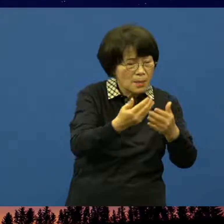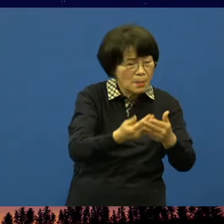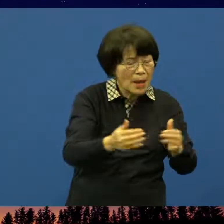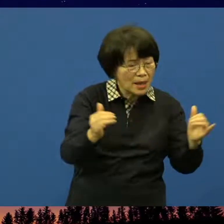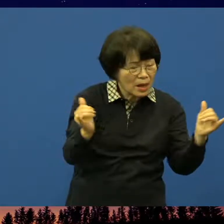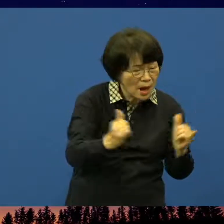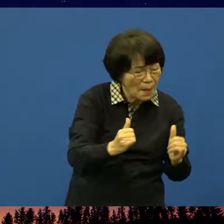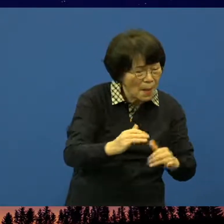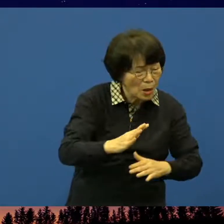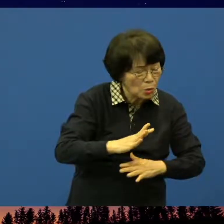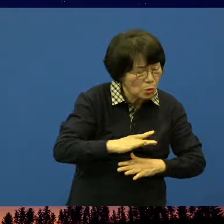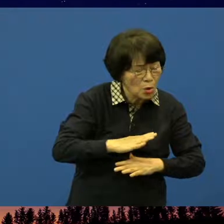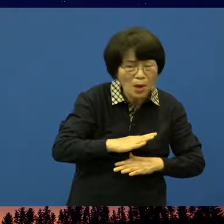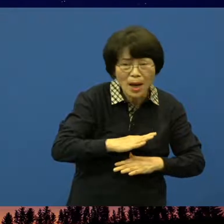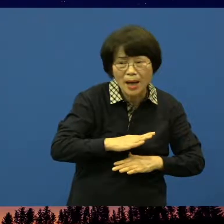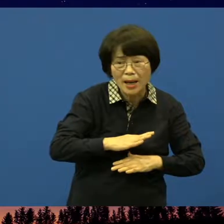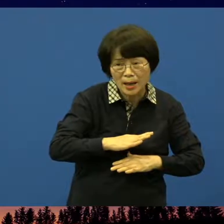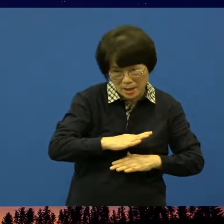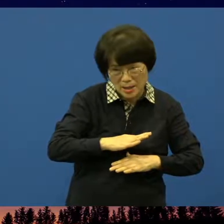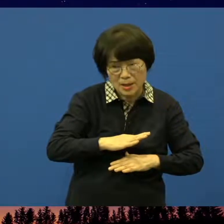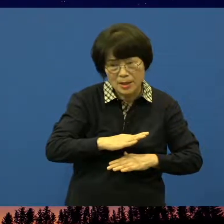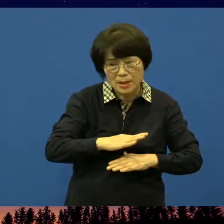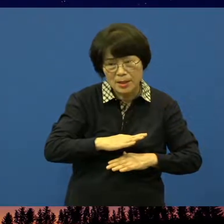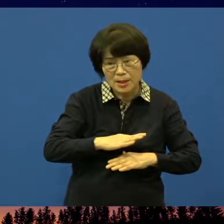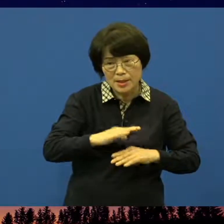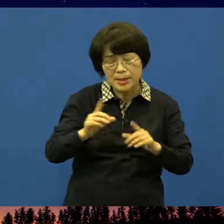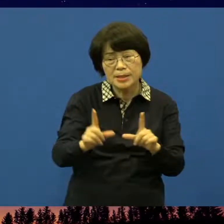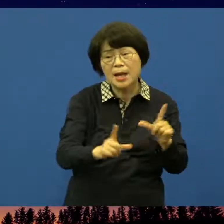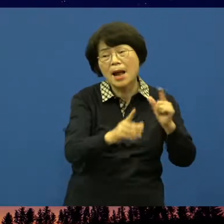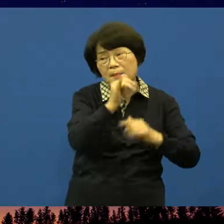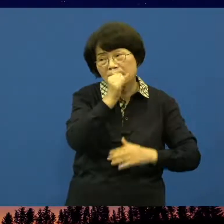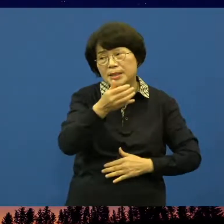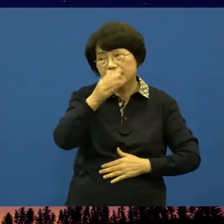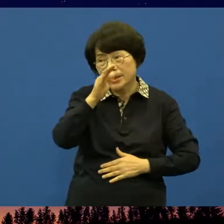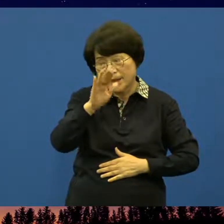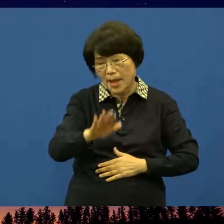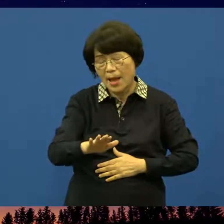대한 두려움이 우리의 삶을 움츠려들게 만들었단 말이에요.